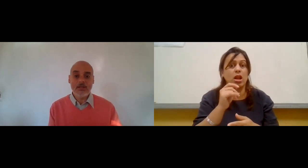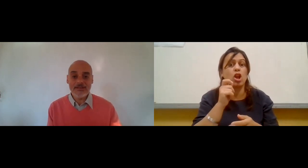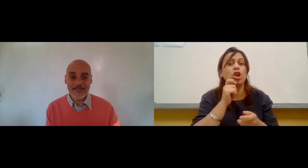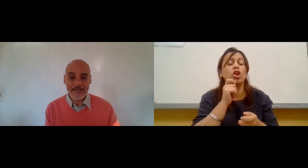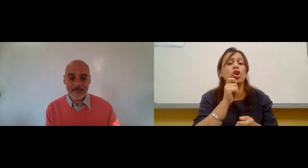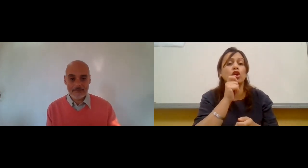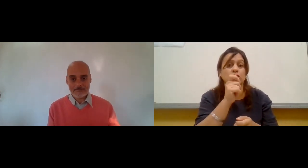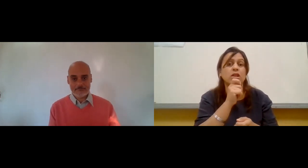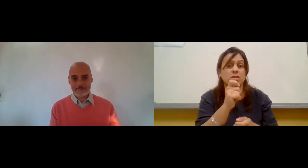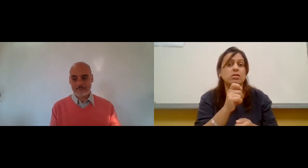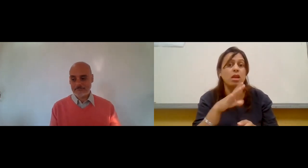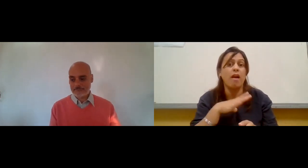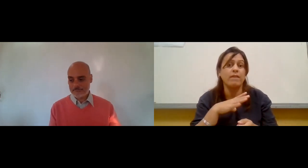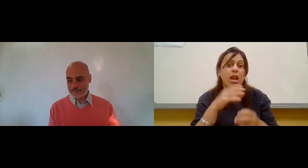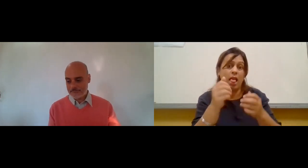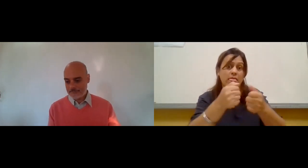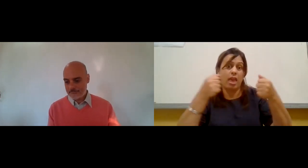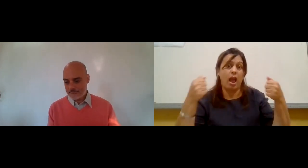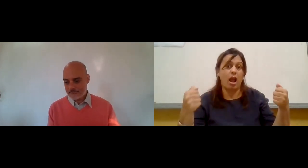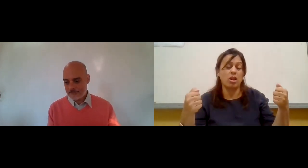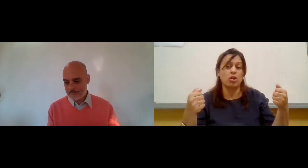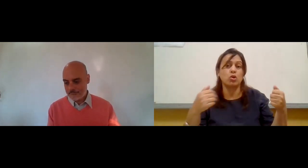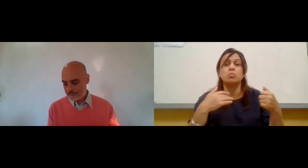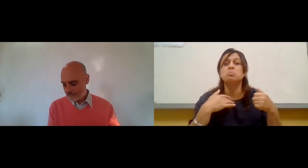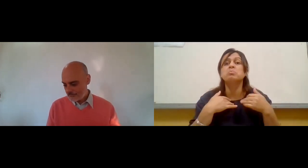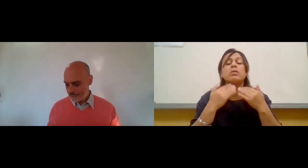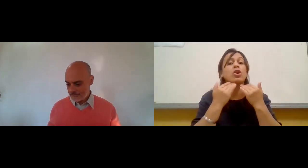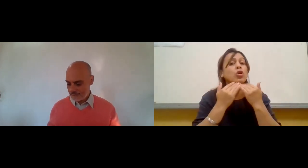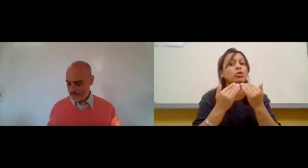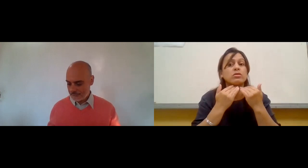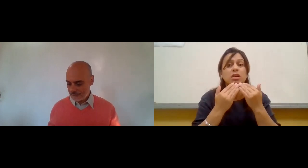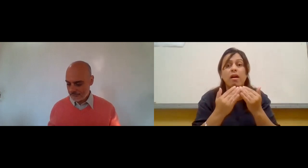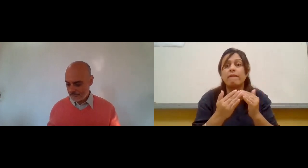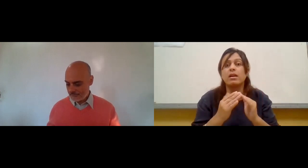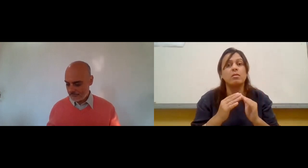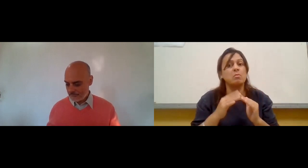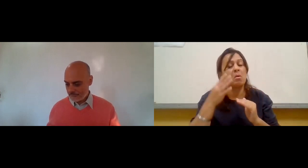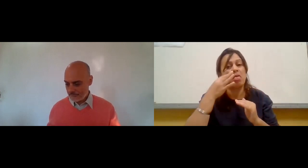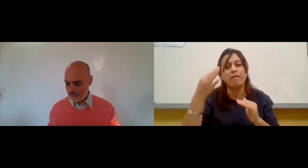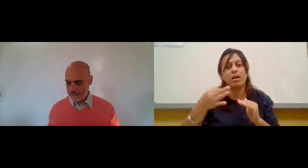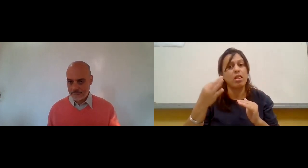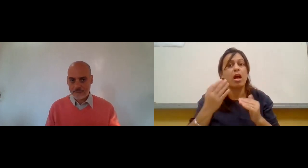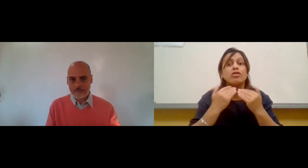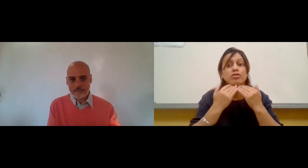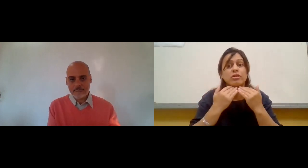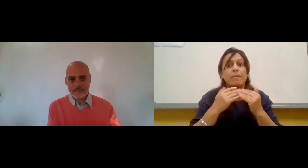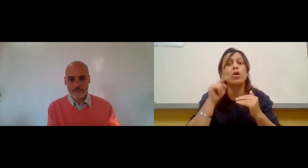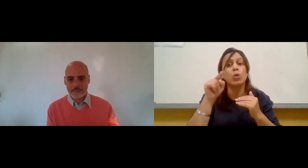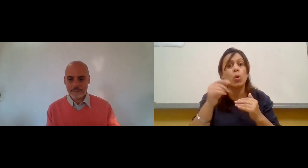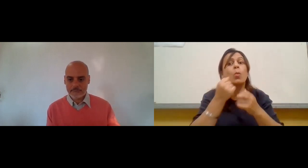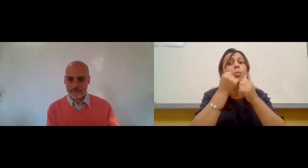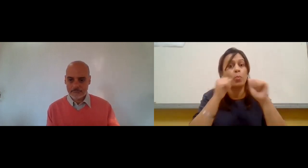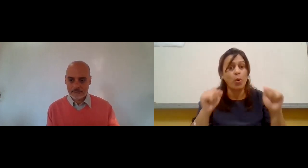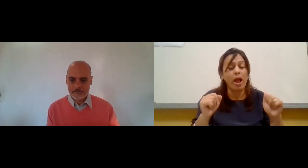Bueno, No, es una noticia. la verdad que no sé si habrá sido alguna, yo si después nos querés pasar ese enlace, está